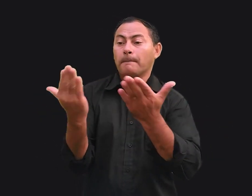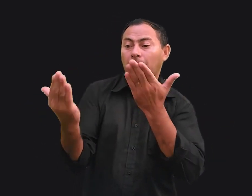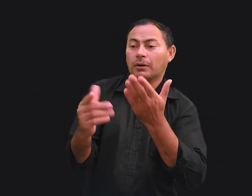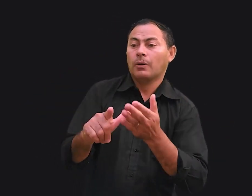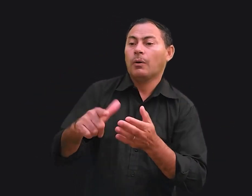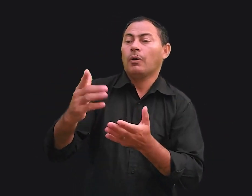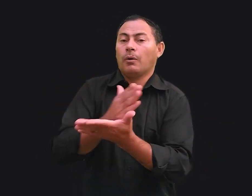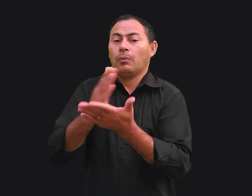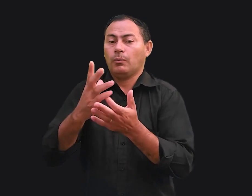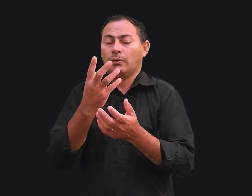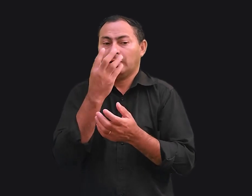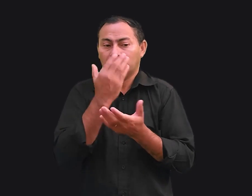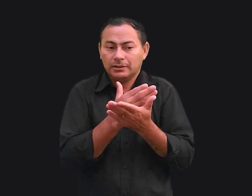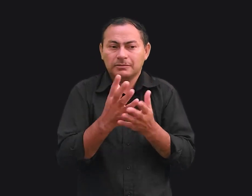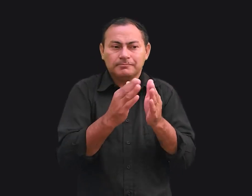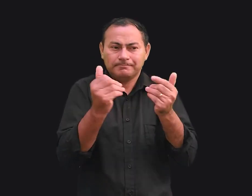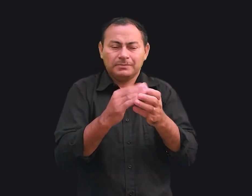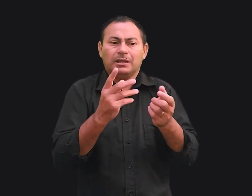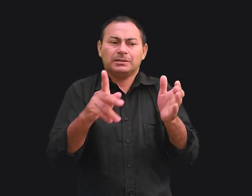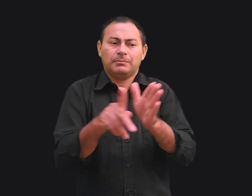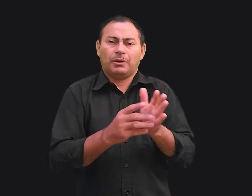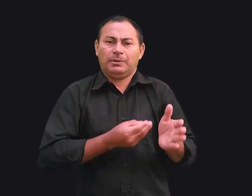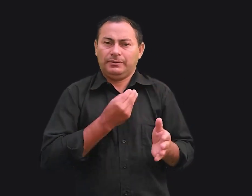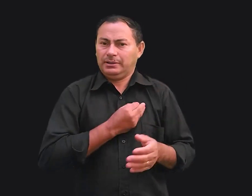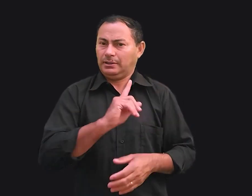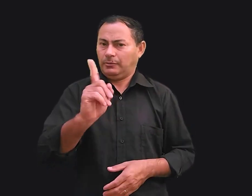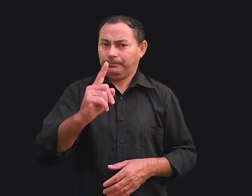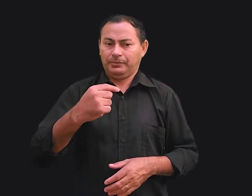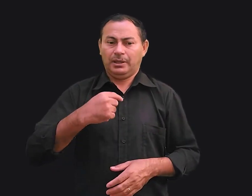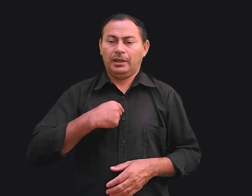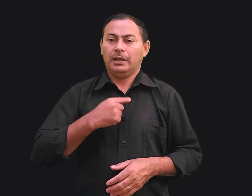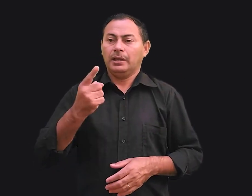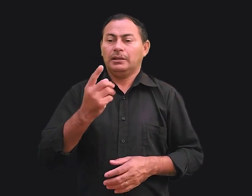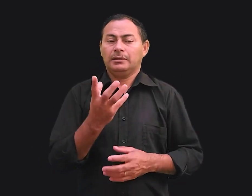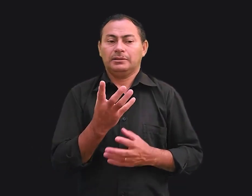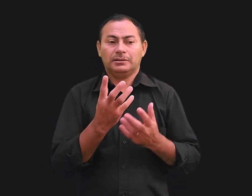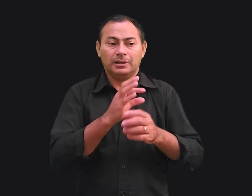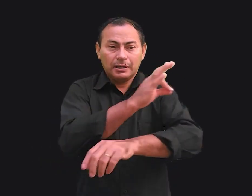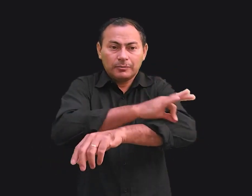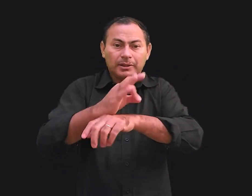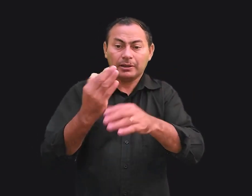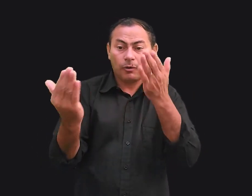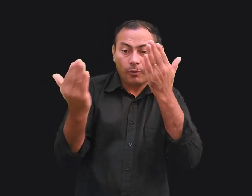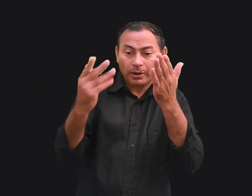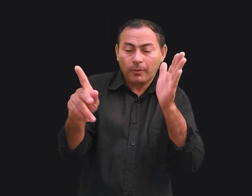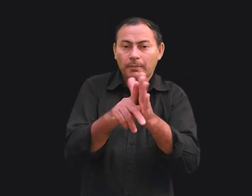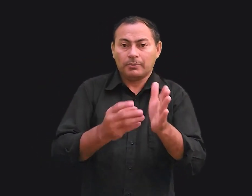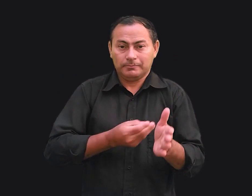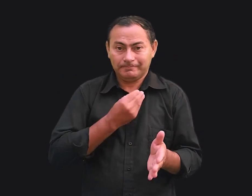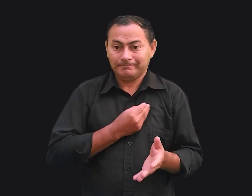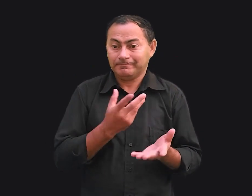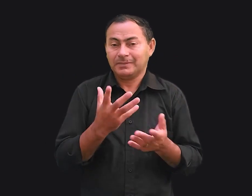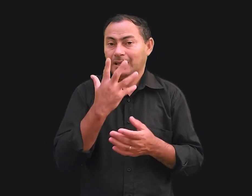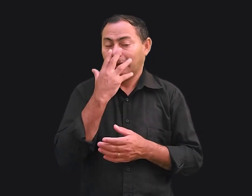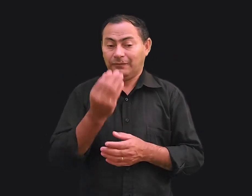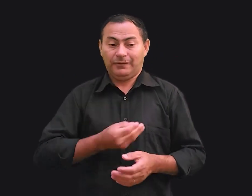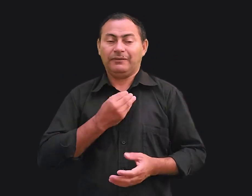comparar com alguns que se recomendam a si mesmos. Quando eles se medem e se comparam consigo mesmos, agem